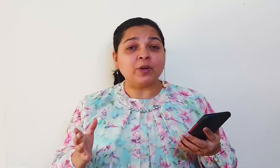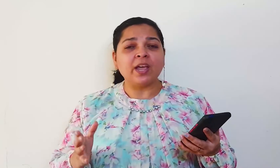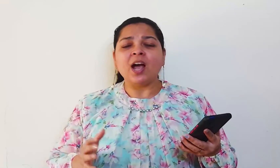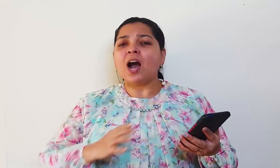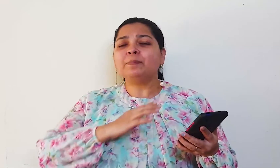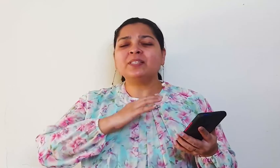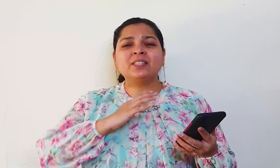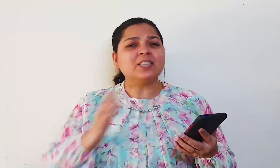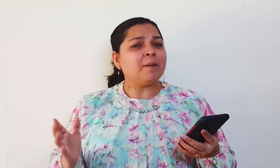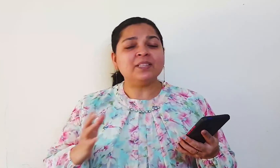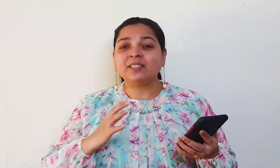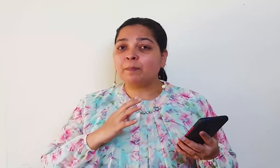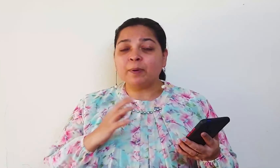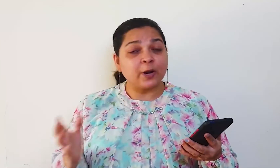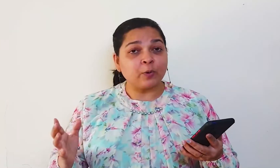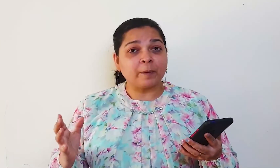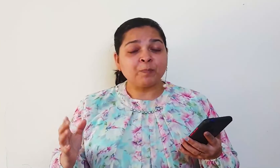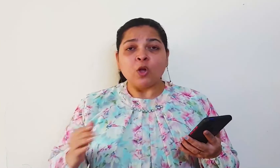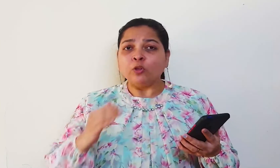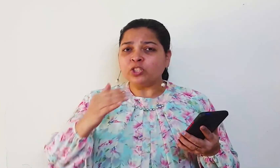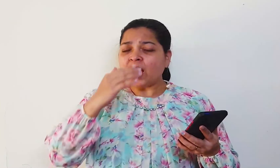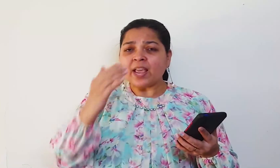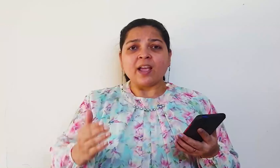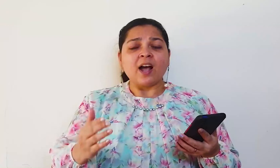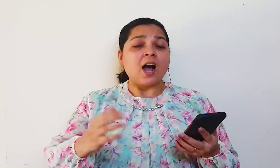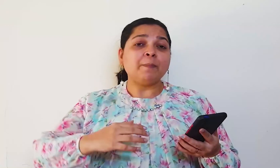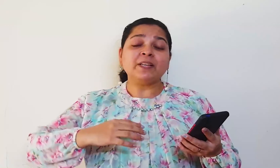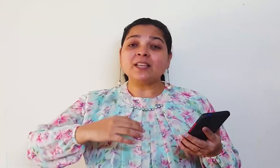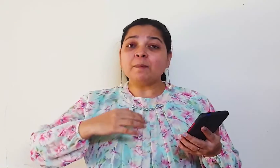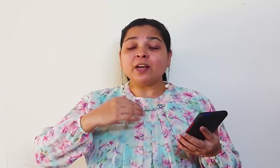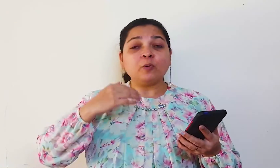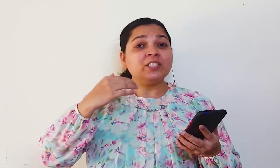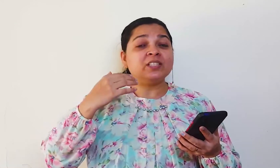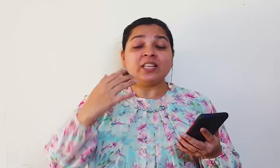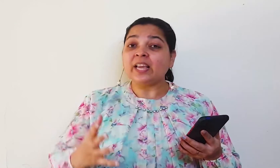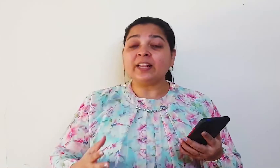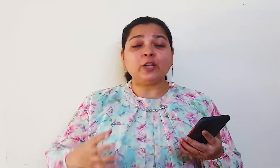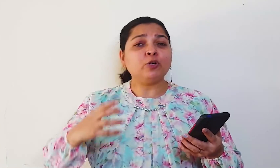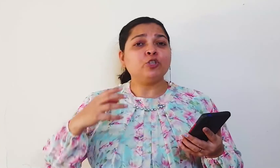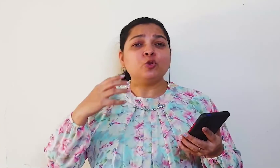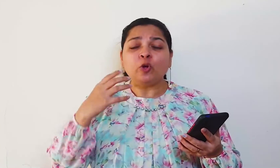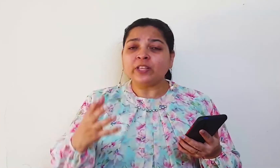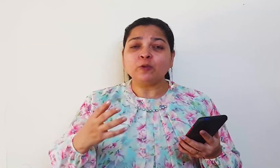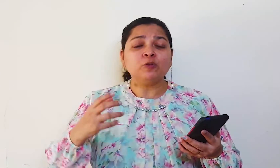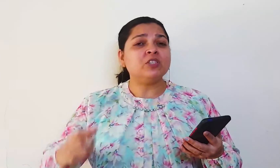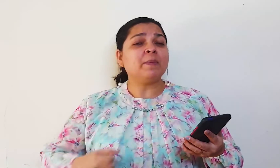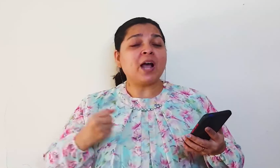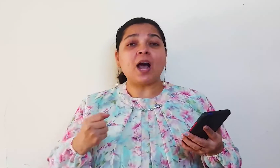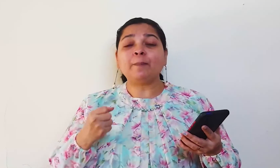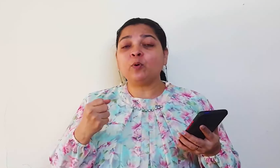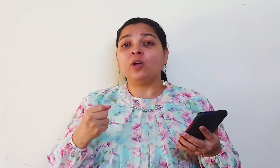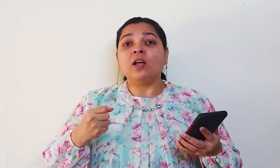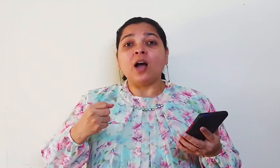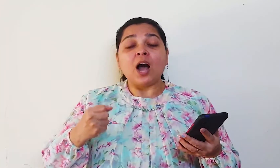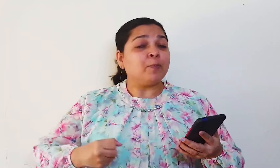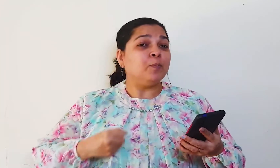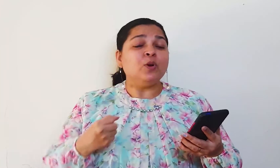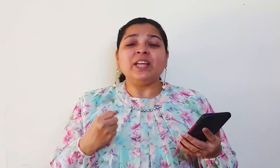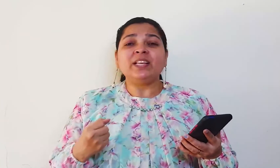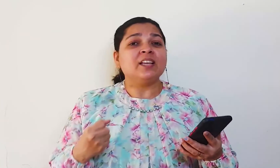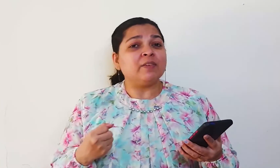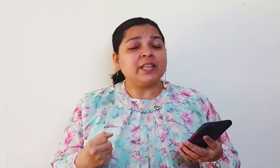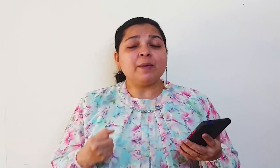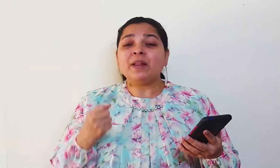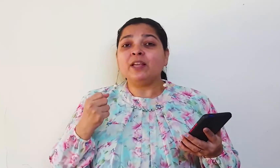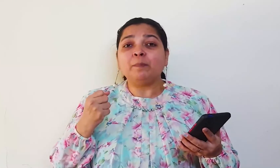काम गर्नुहुन्छ। र तपाईँले साधारण मानिसले जस्तै सोच्नुहुन्न, बोल्नुहुन्न, तपाईँ के गर्नुहुन्छ त? त्यो